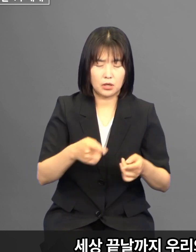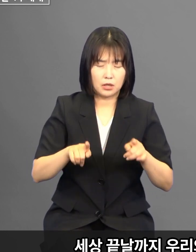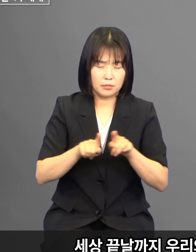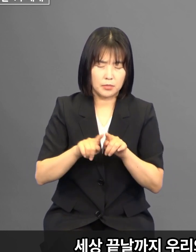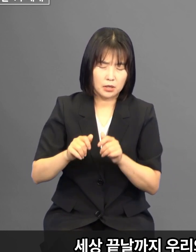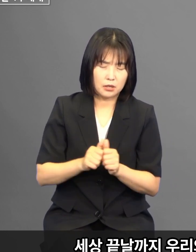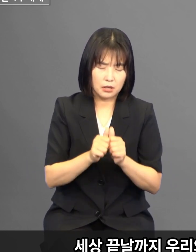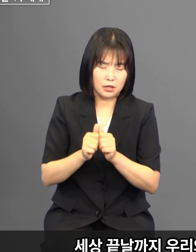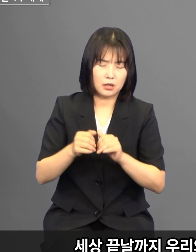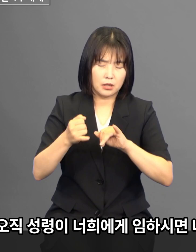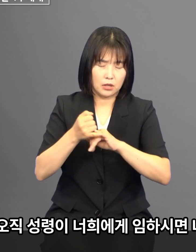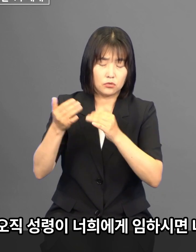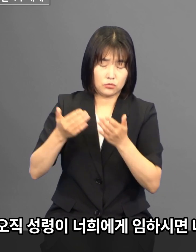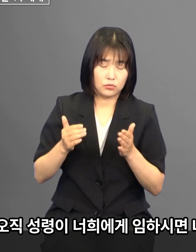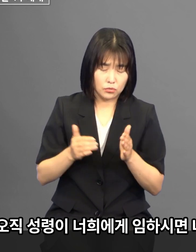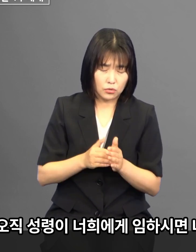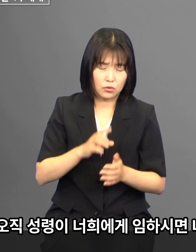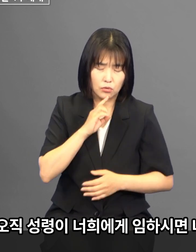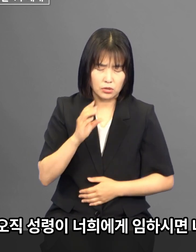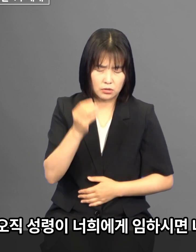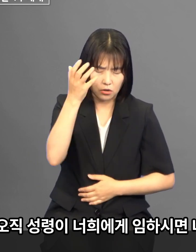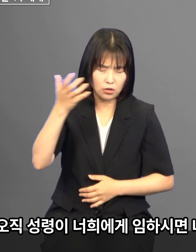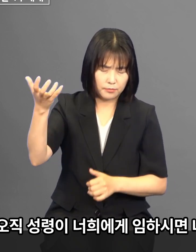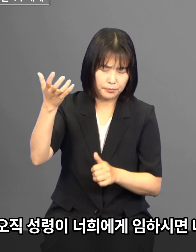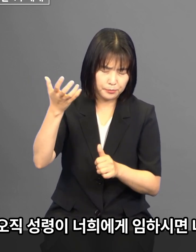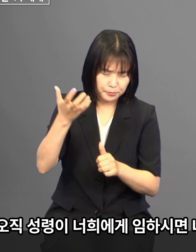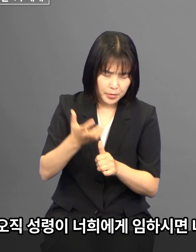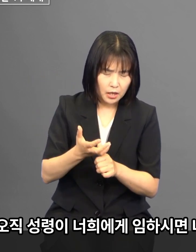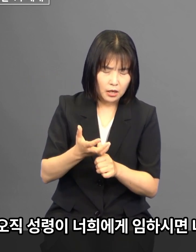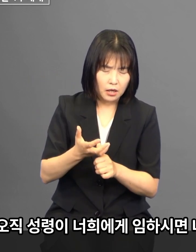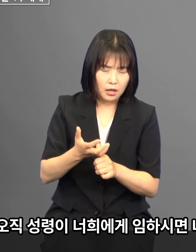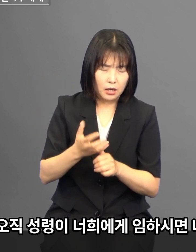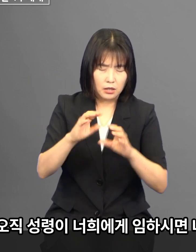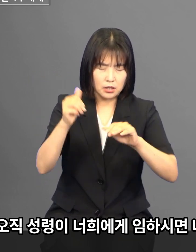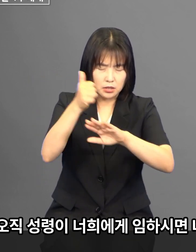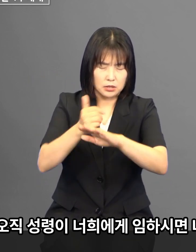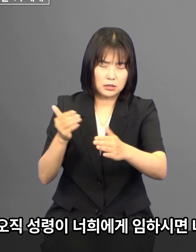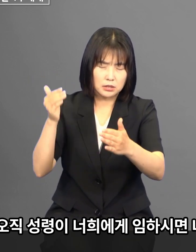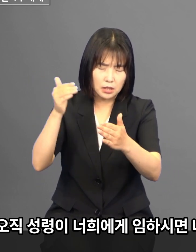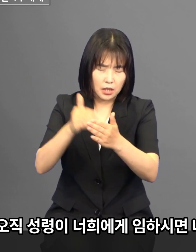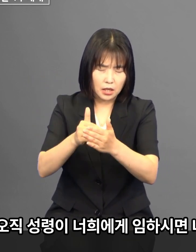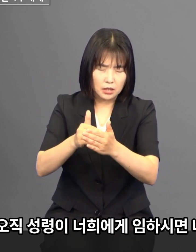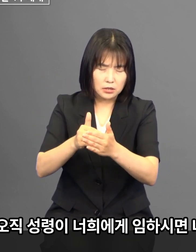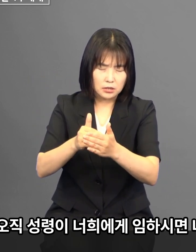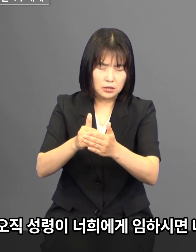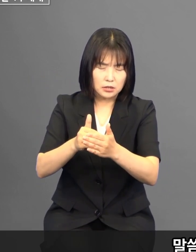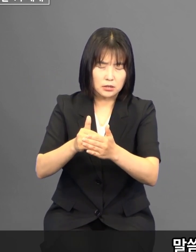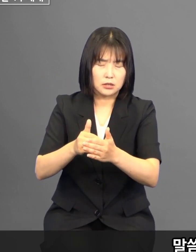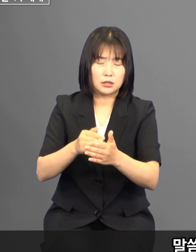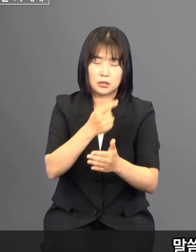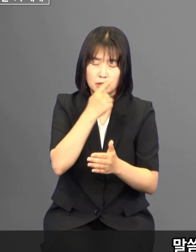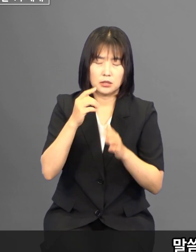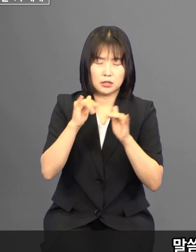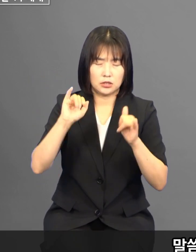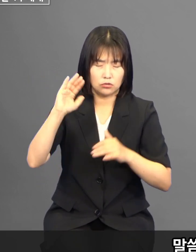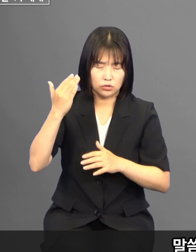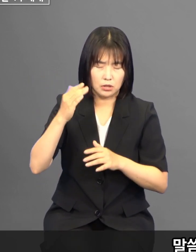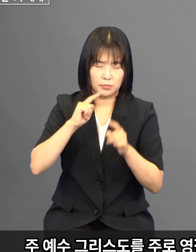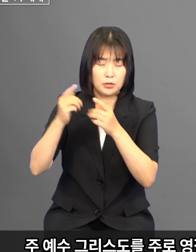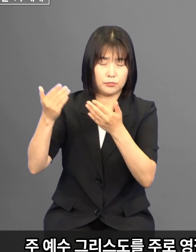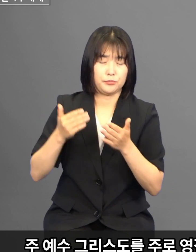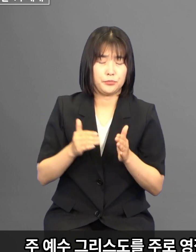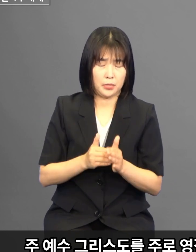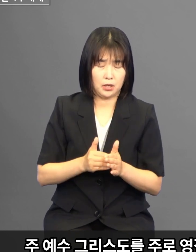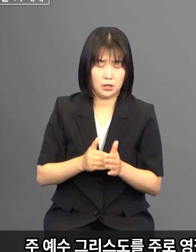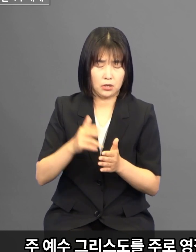하시겠다고 약속하셨고 오직 성령이 너에게 임하시면 너희가 땅끝까지 이르러 내 증인이 될 것이라고 말씀해 주셨습니다.